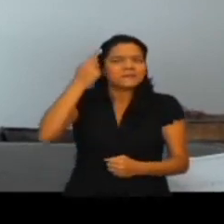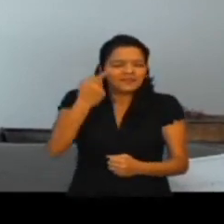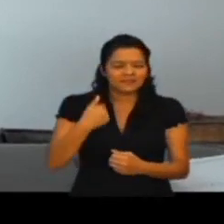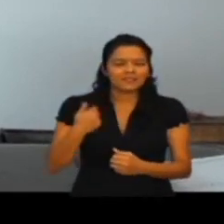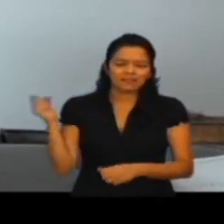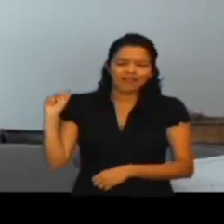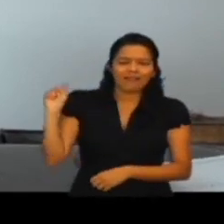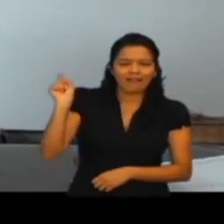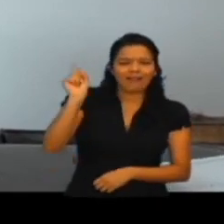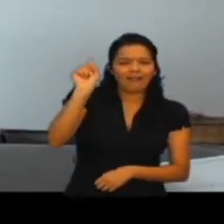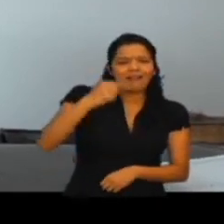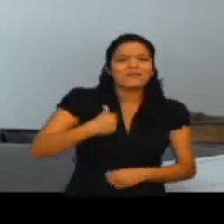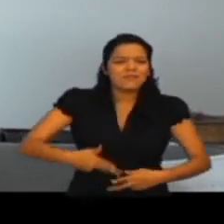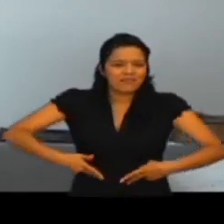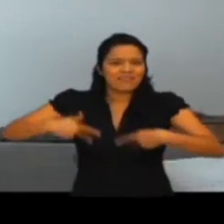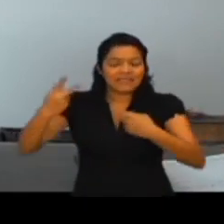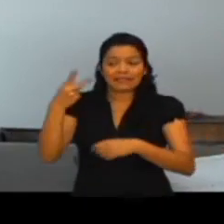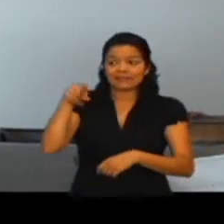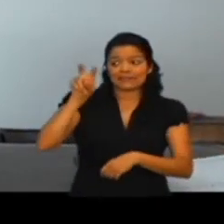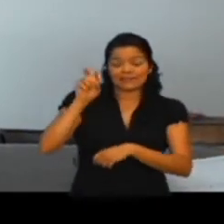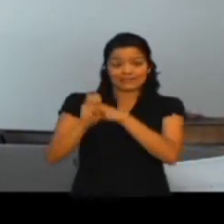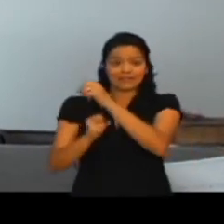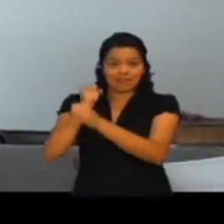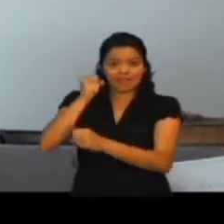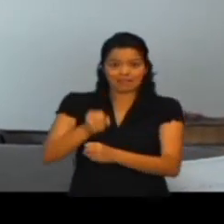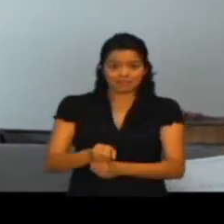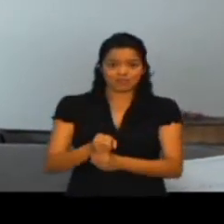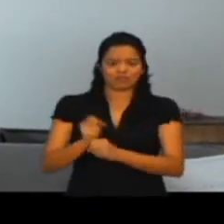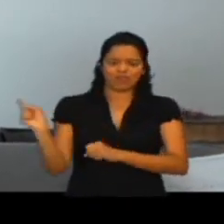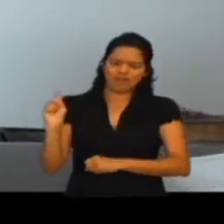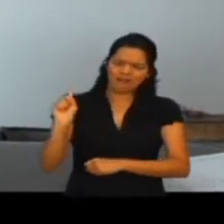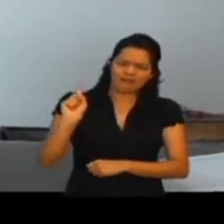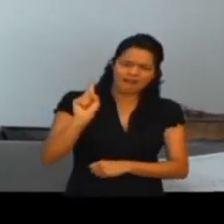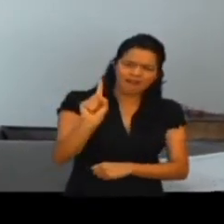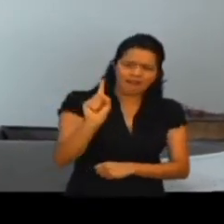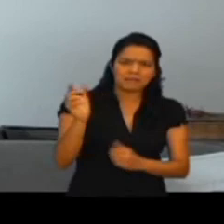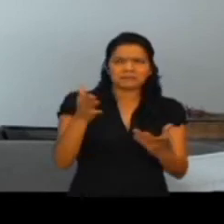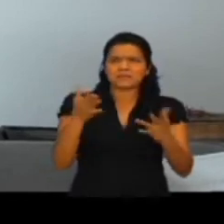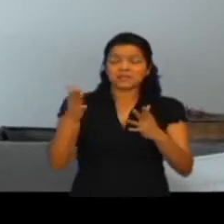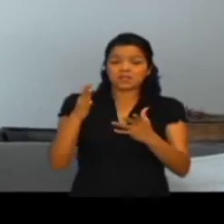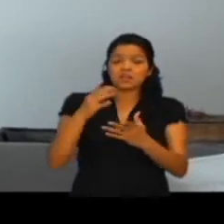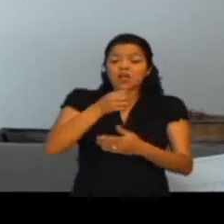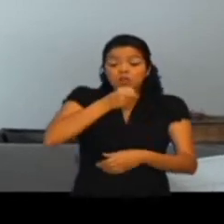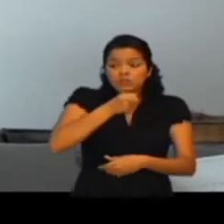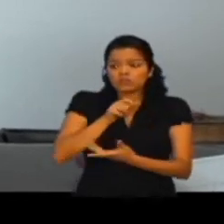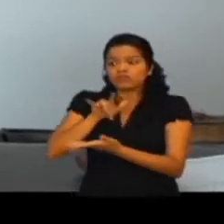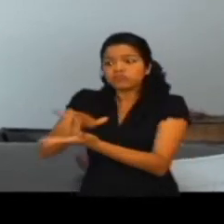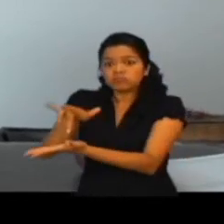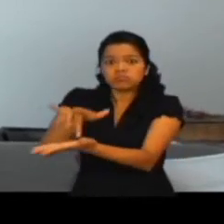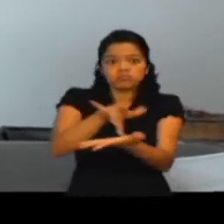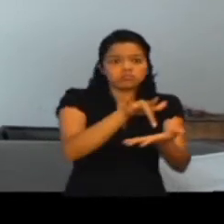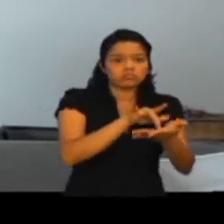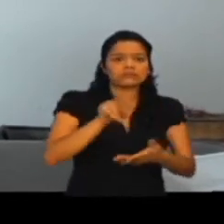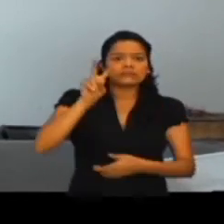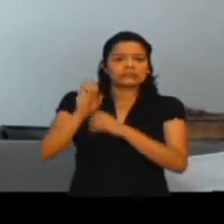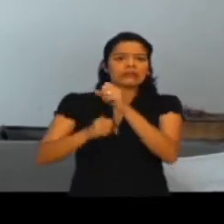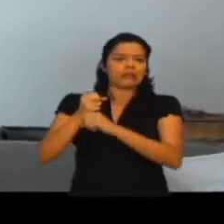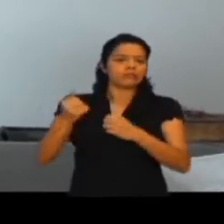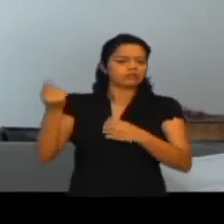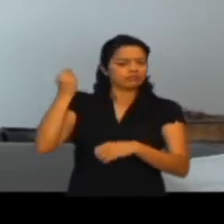tiene 23 años. Imagínense, estoy contando cómo fue que hice 17 años y estoy retirada hace 7 años, o sea, retirada de reportería,